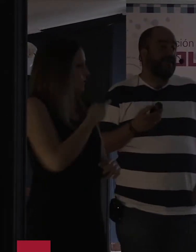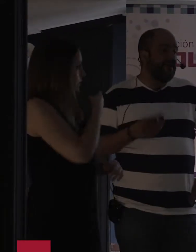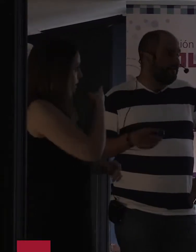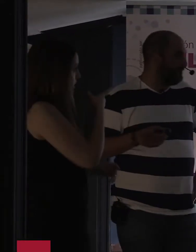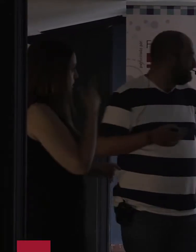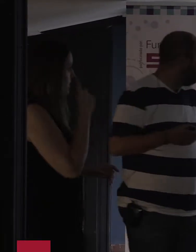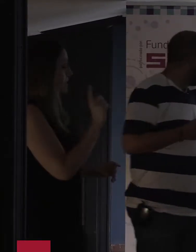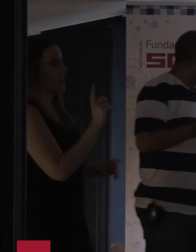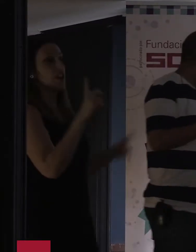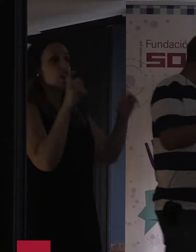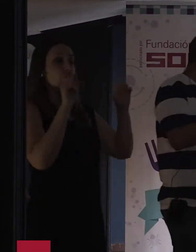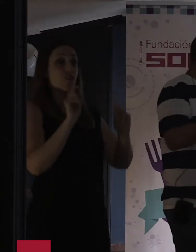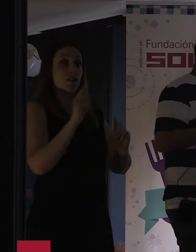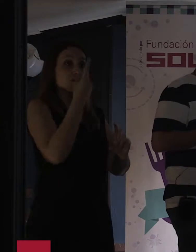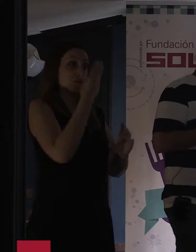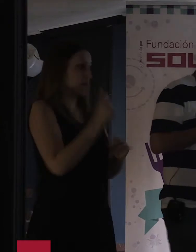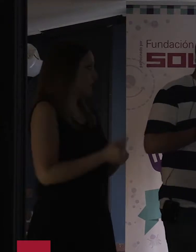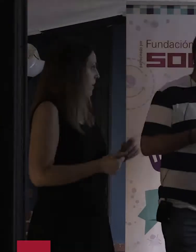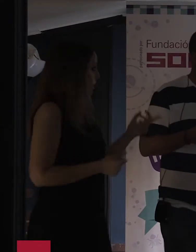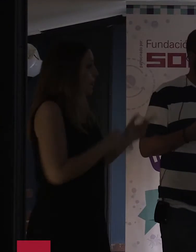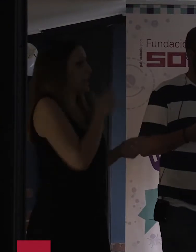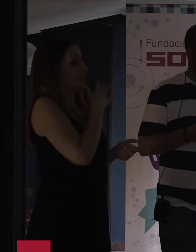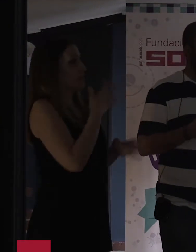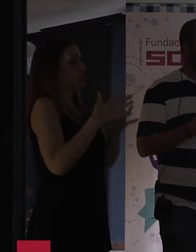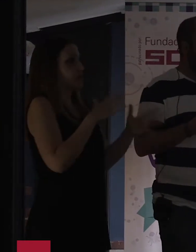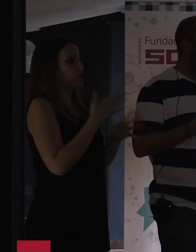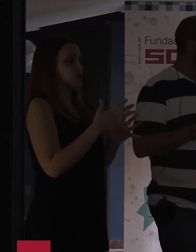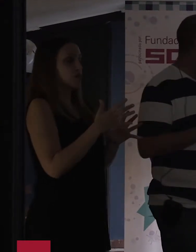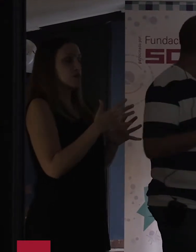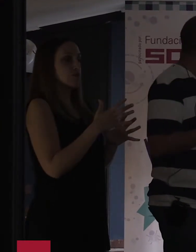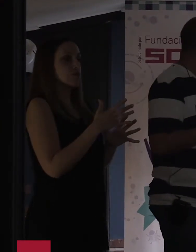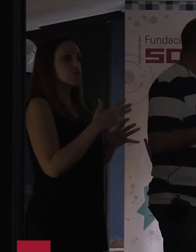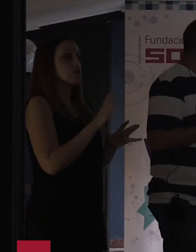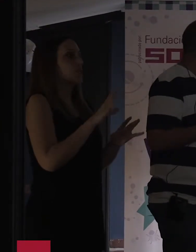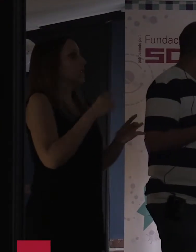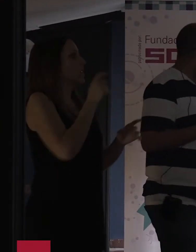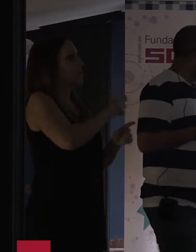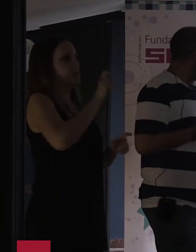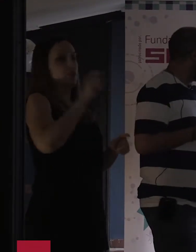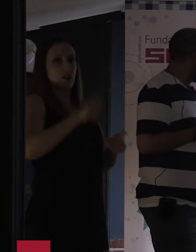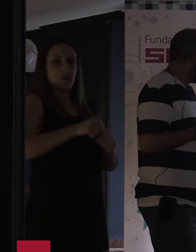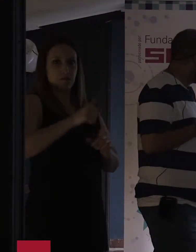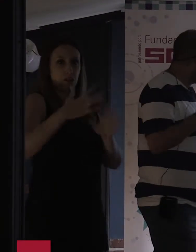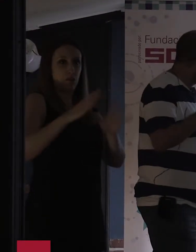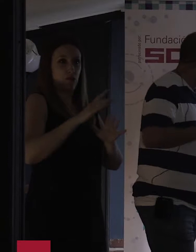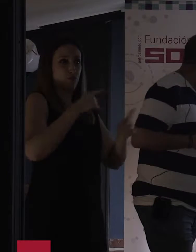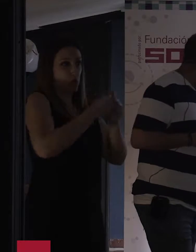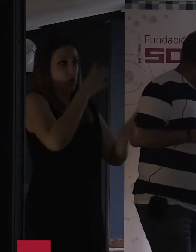del primer día que empezamos a trabajar. Ahora, pues seguramente ya hemos multiplicado el número de gente que trabaja en el proyecto, pues probablemente por 4 o por